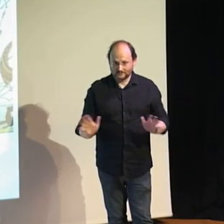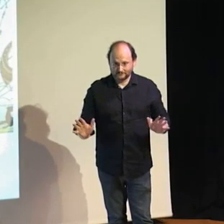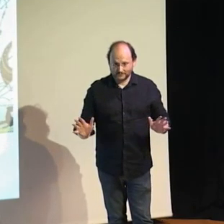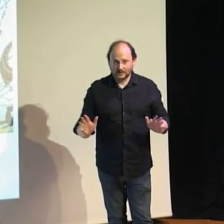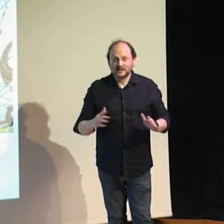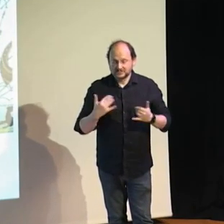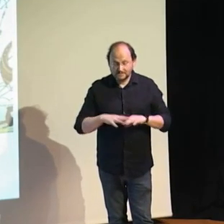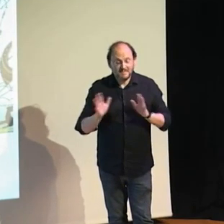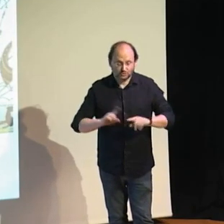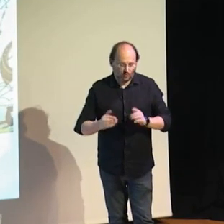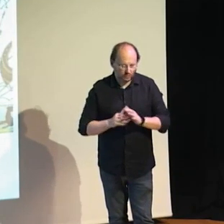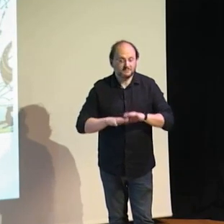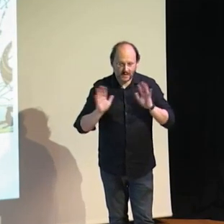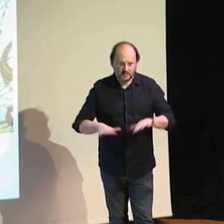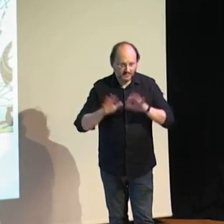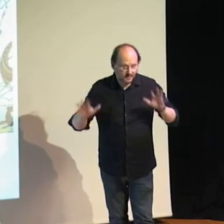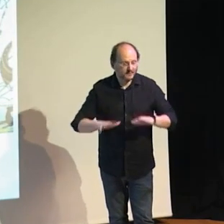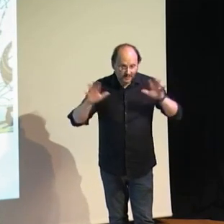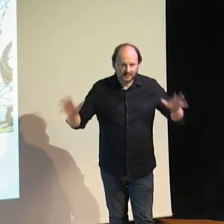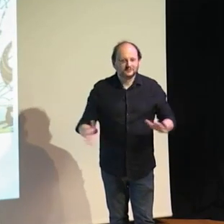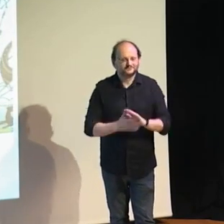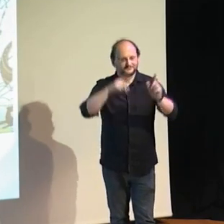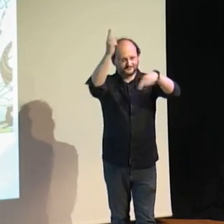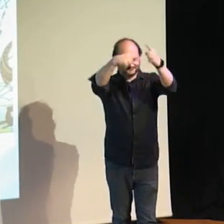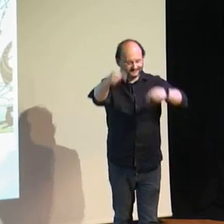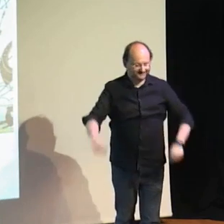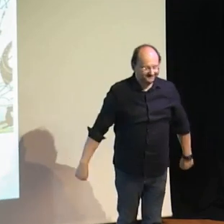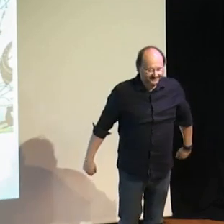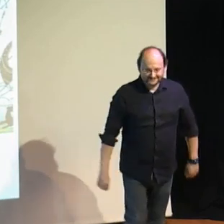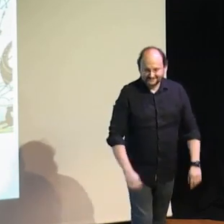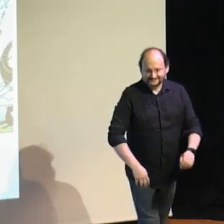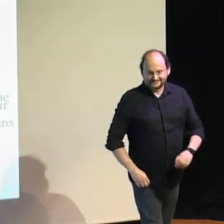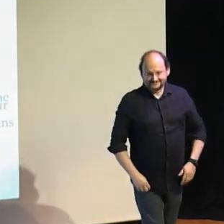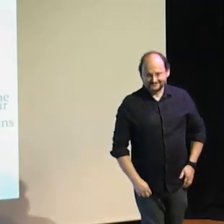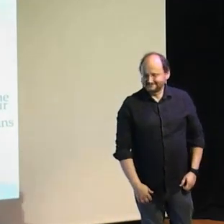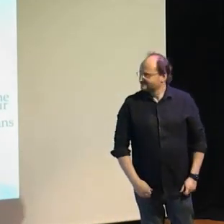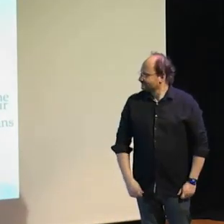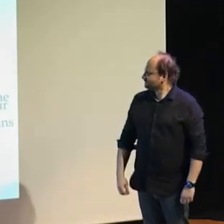sont issues de cette gestuelle médiévale. Et on pourrait en parler des heures et des heures. Image